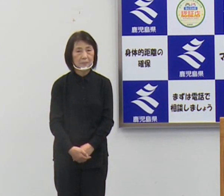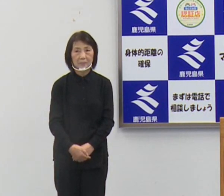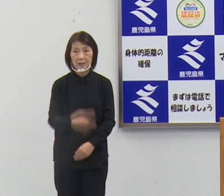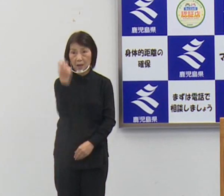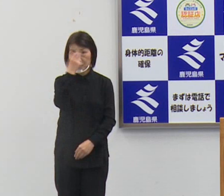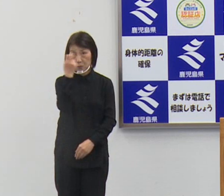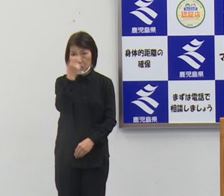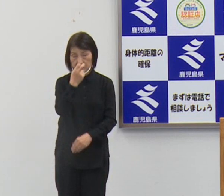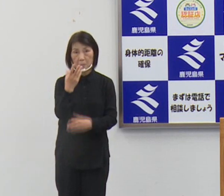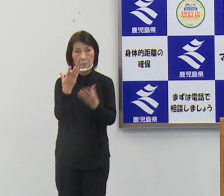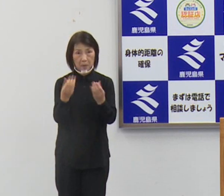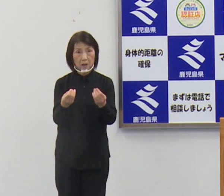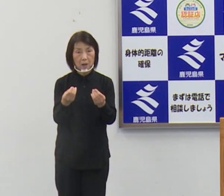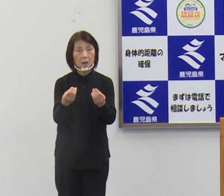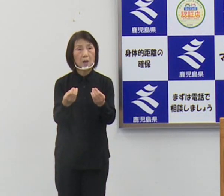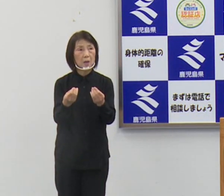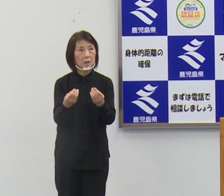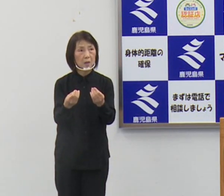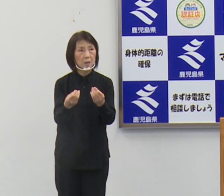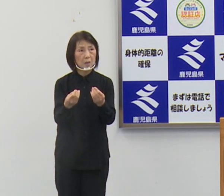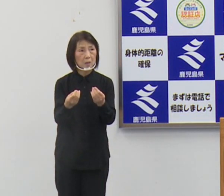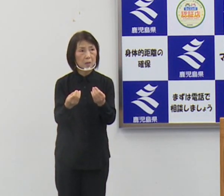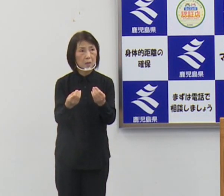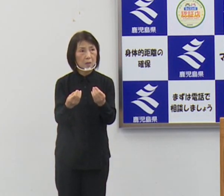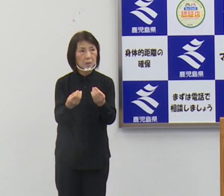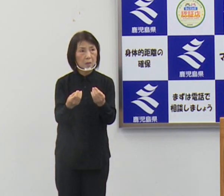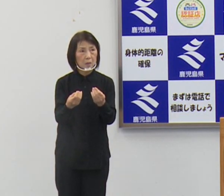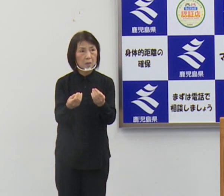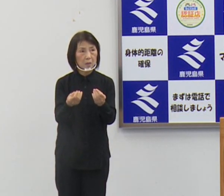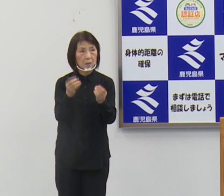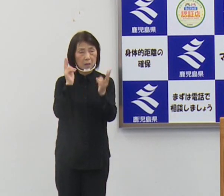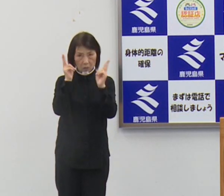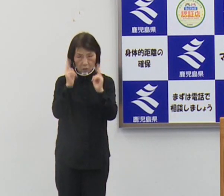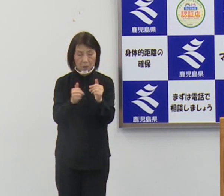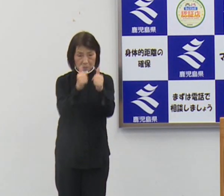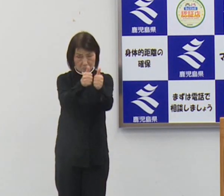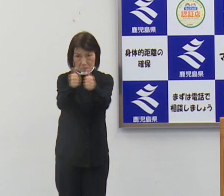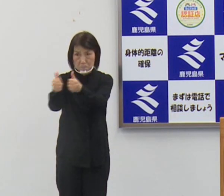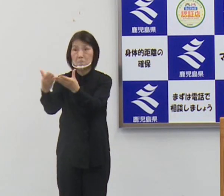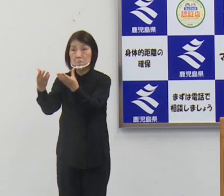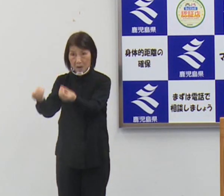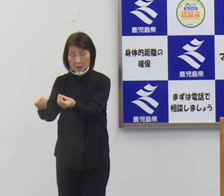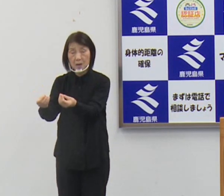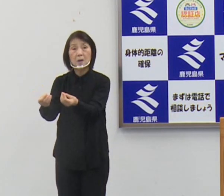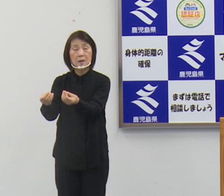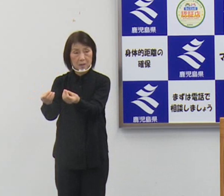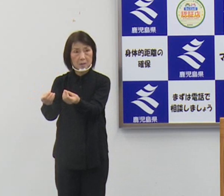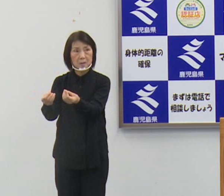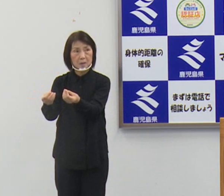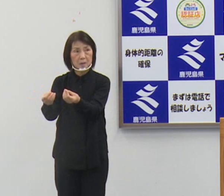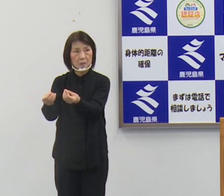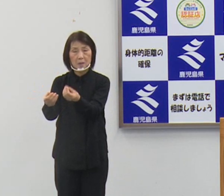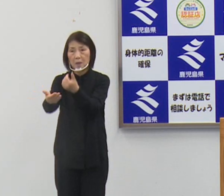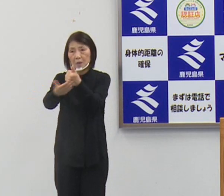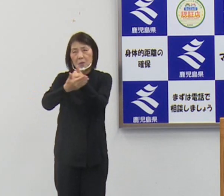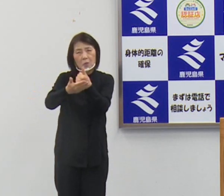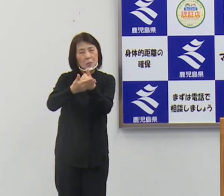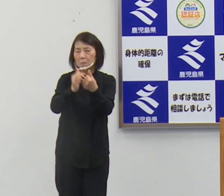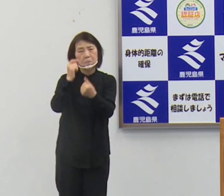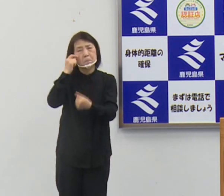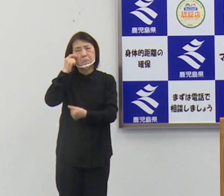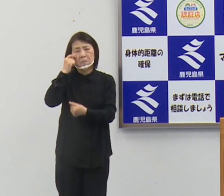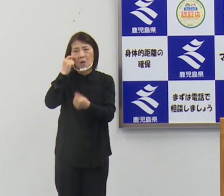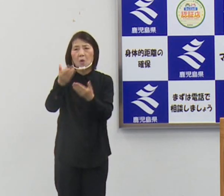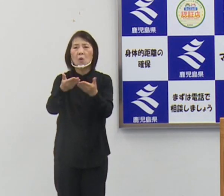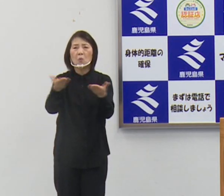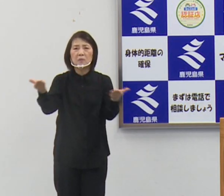調査を行っておりますのは、委託している業者さんでまず回っていただいて、その上で、ご協力いただけないということが確